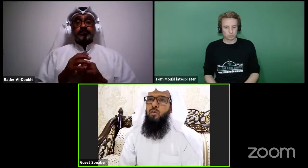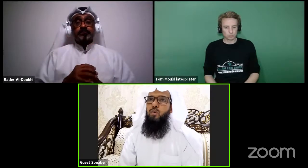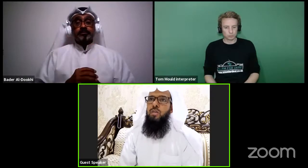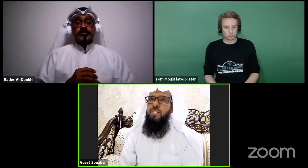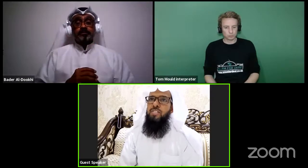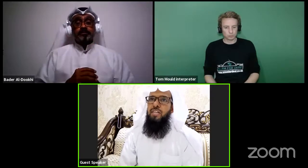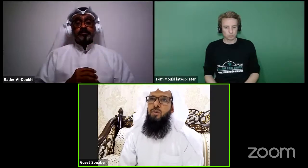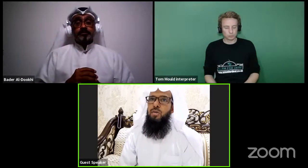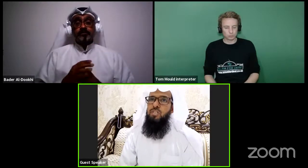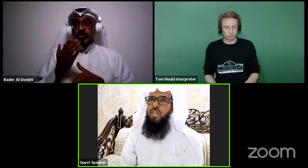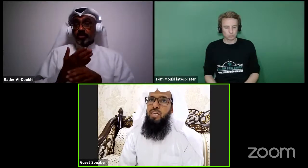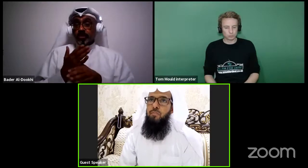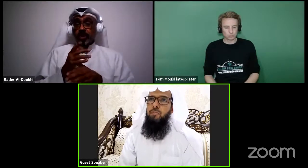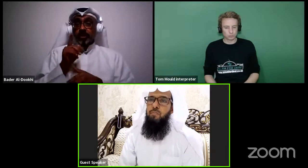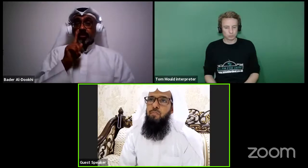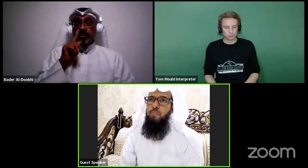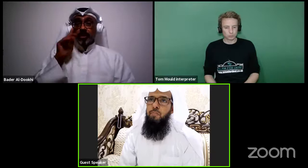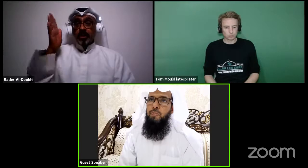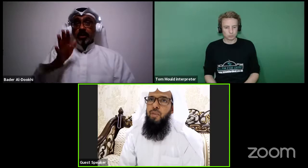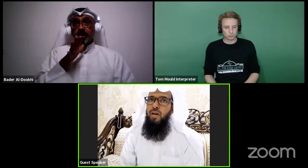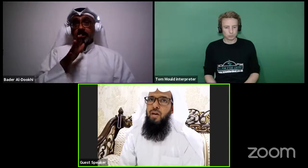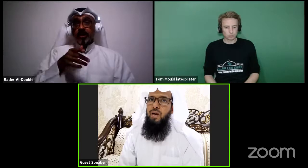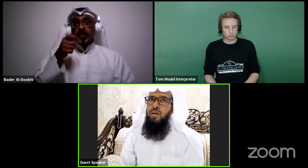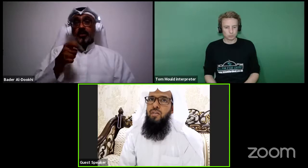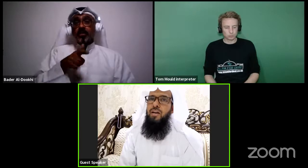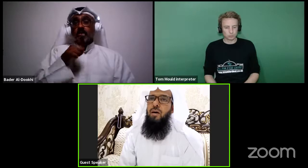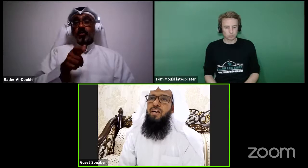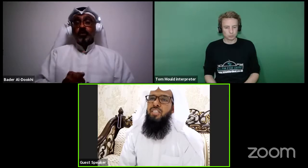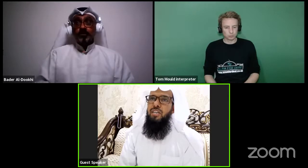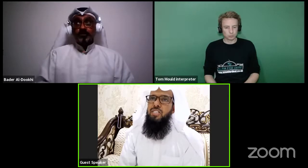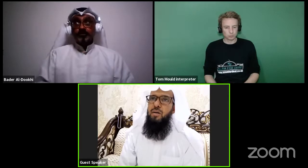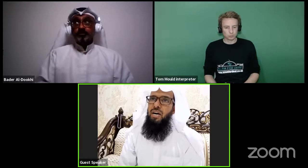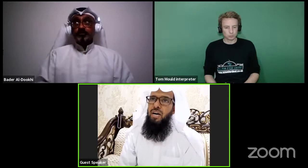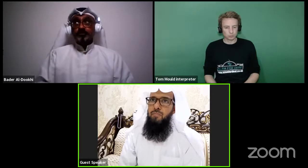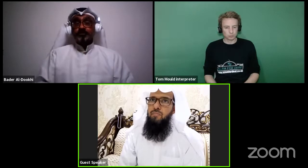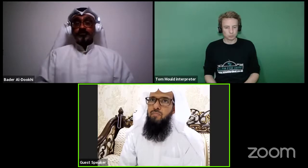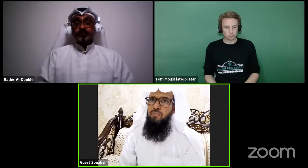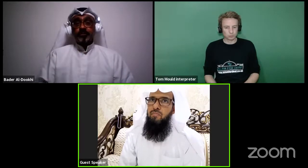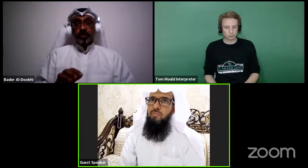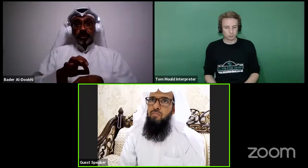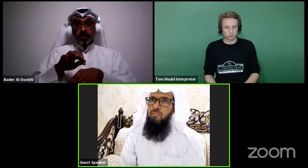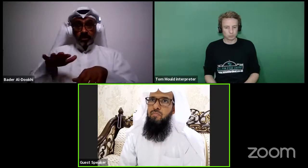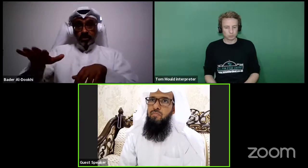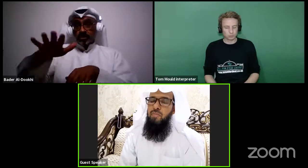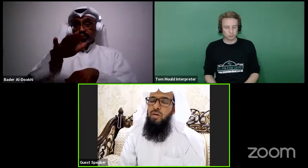ولهذا يقول النبي صلى الله عليه وسلم: يا معشر الشباب